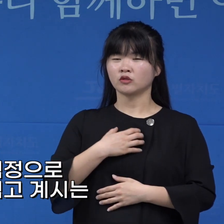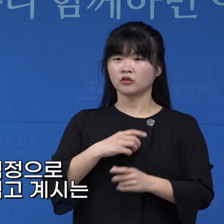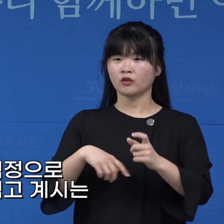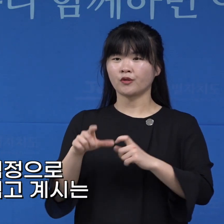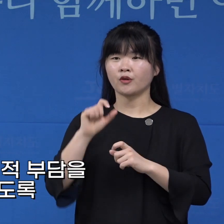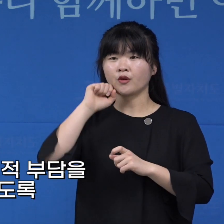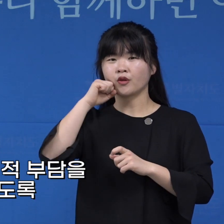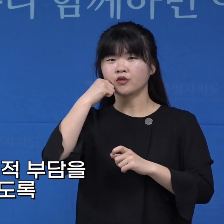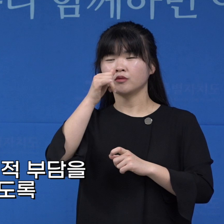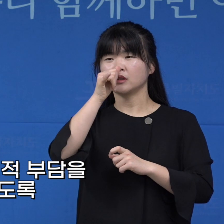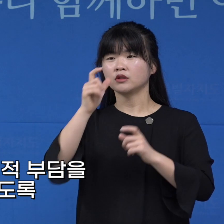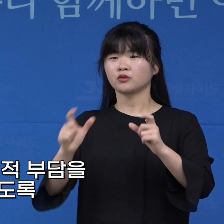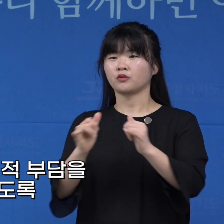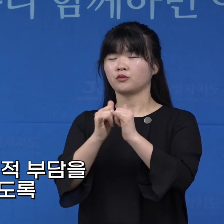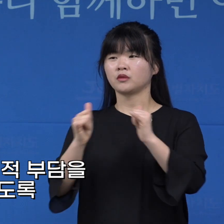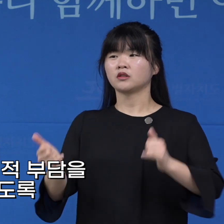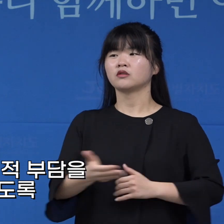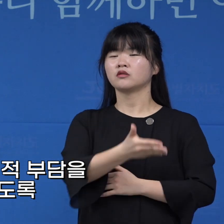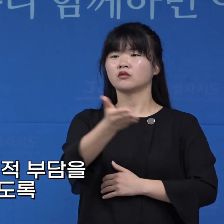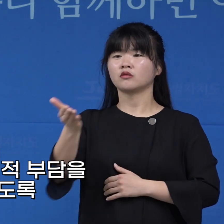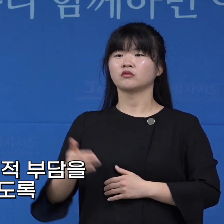어려움을 겪고 계시는 우리 도민들의